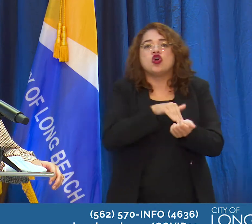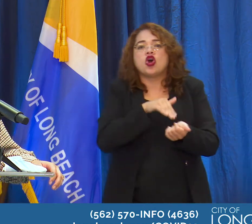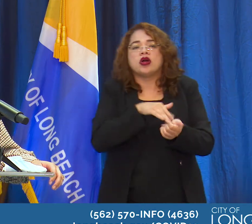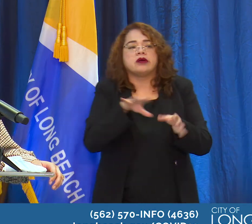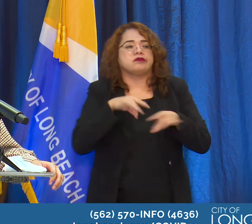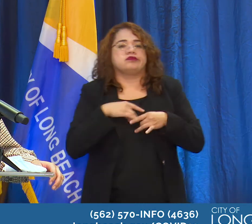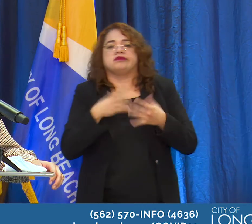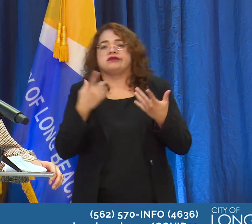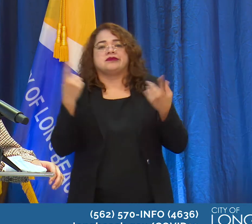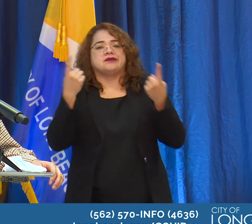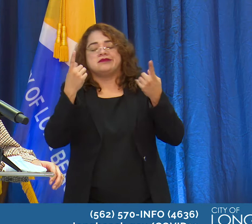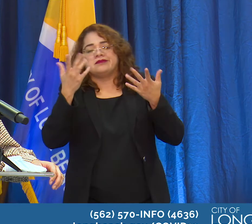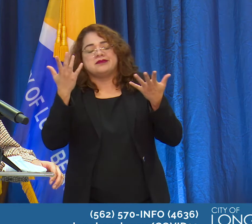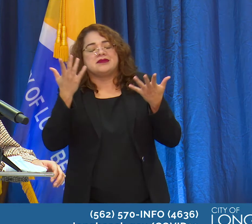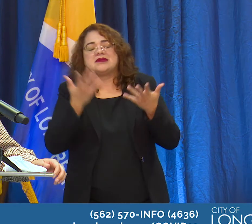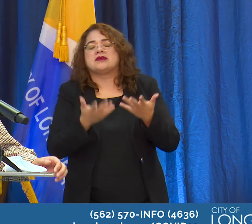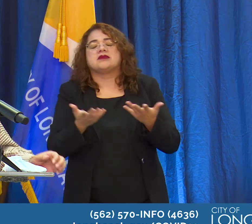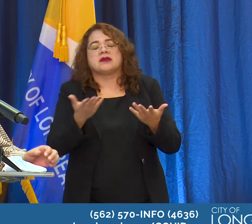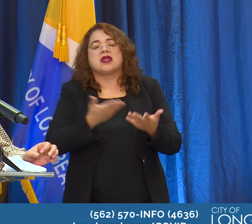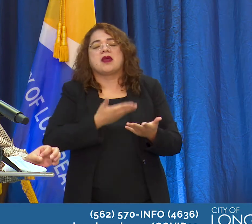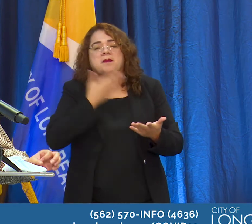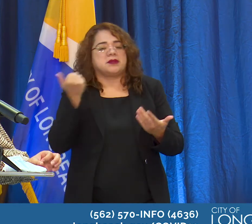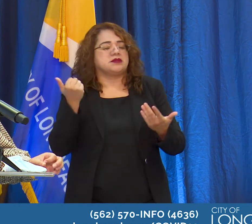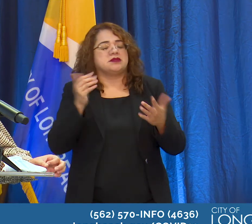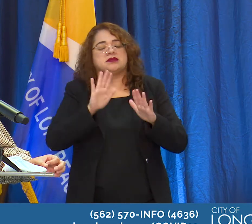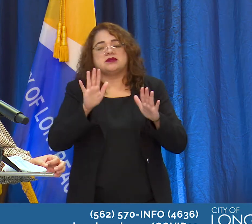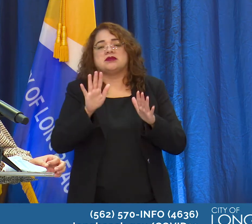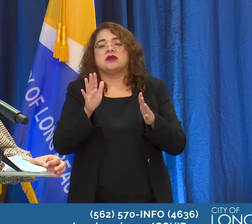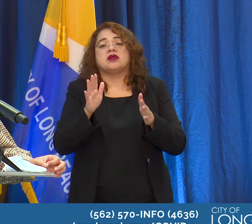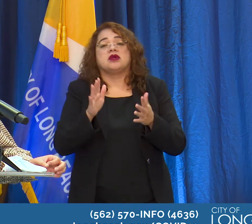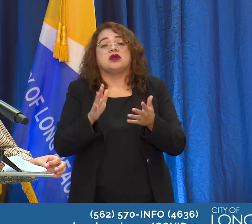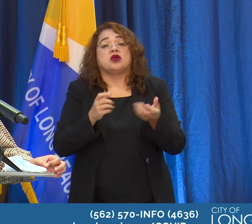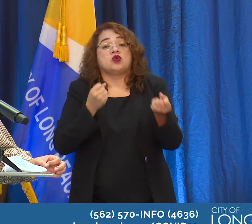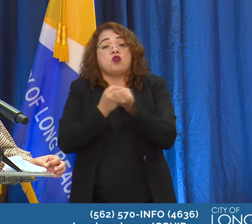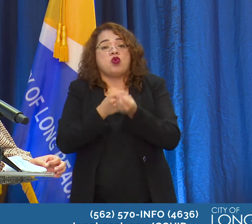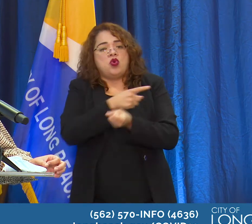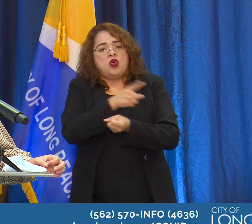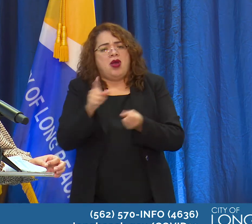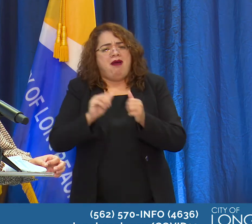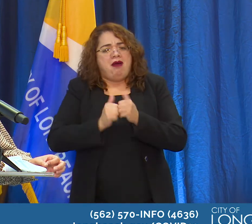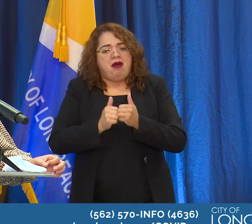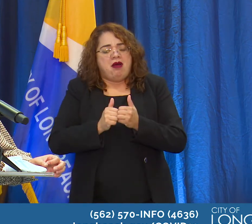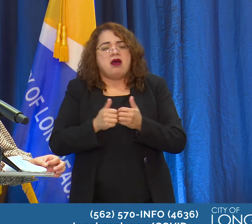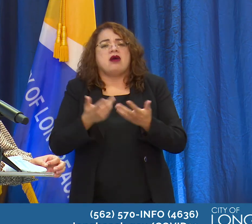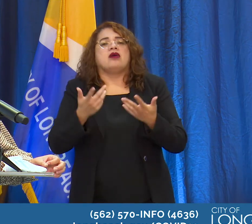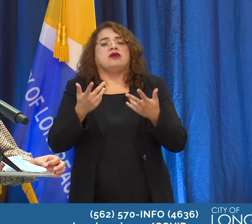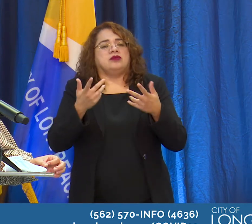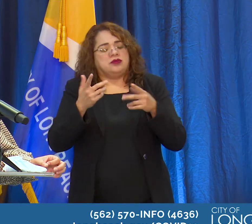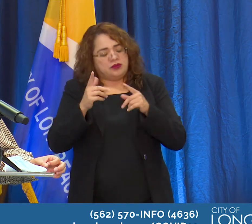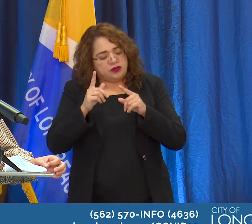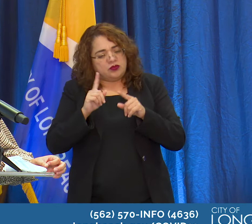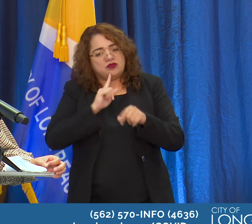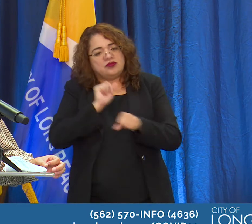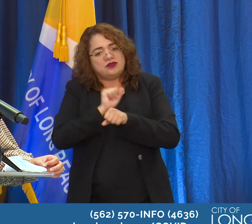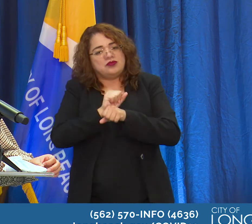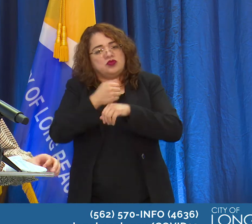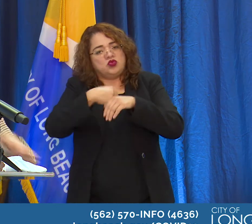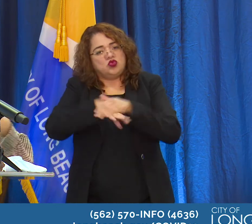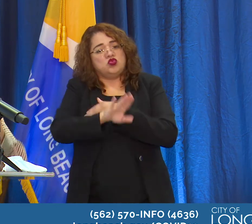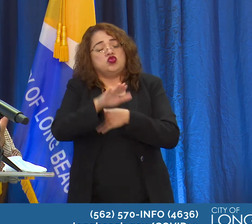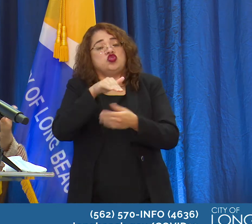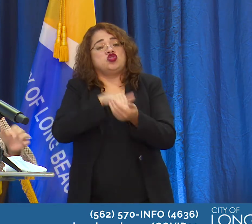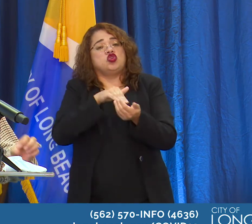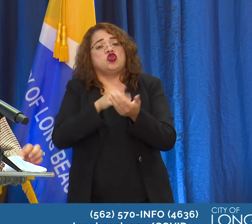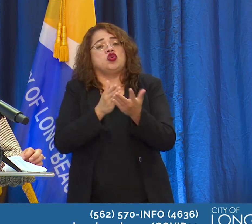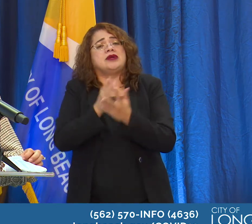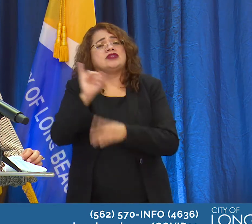por igual. Por esta razón, lo mejor para todos es mejorar el acceso a una atención médica. Como lo